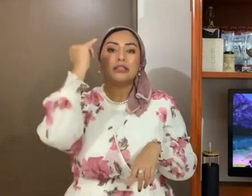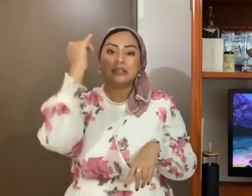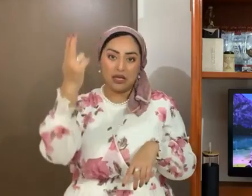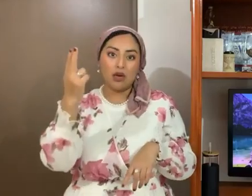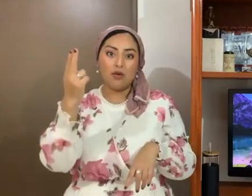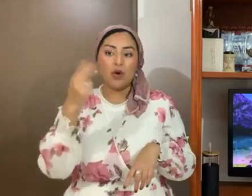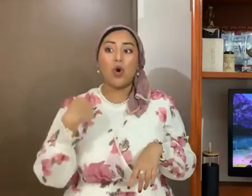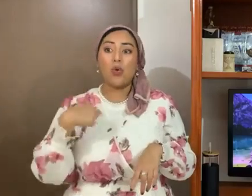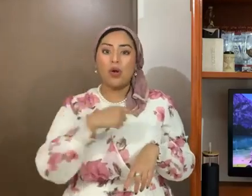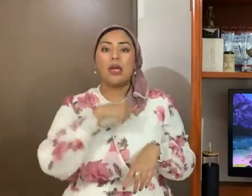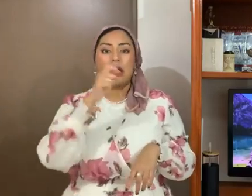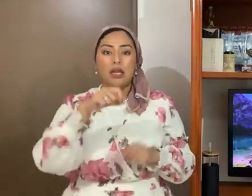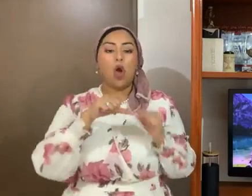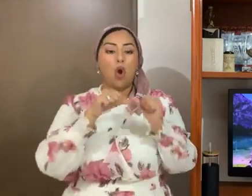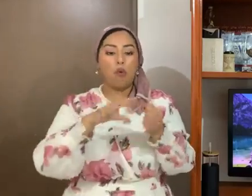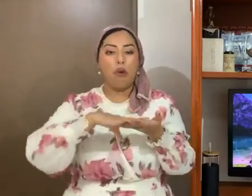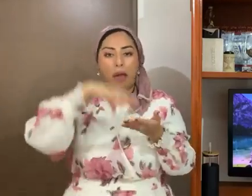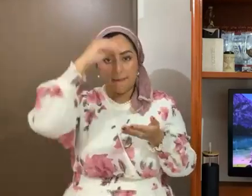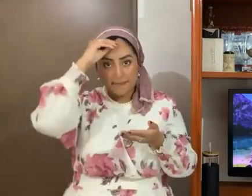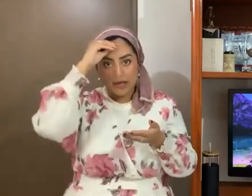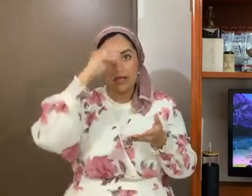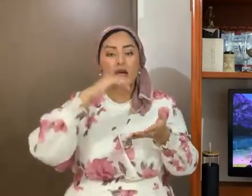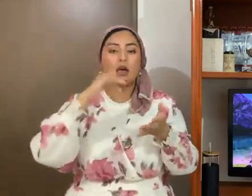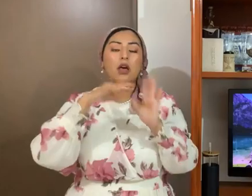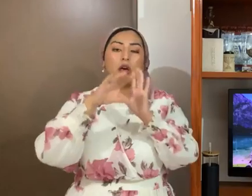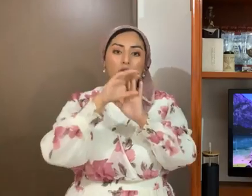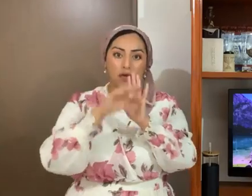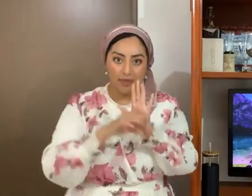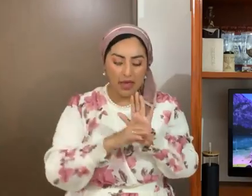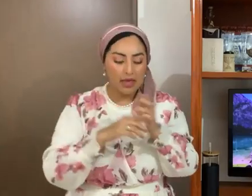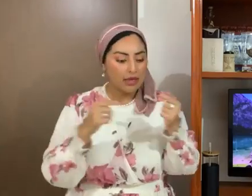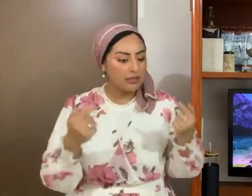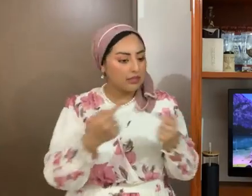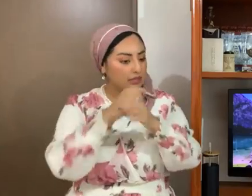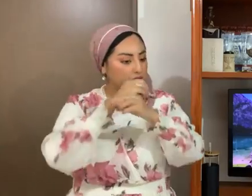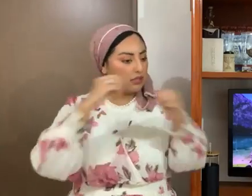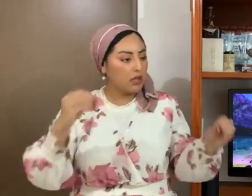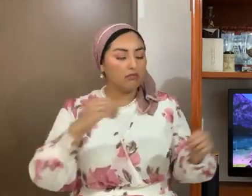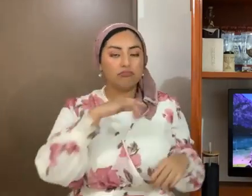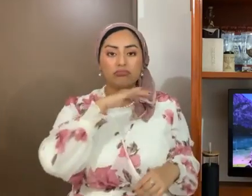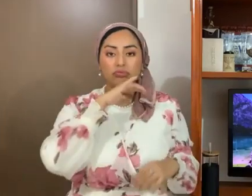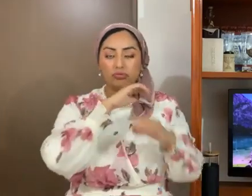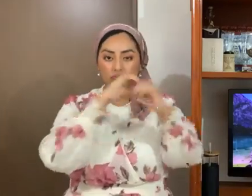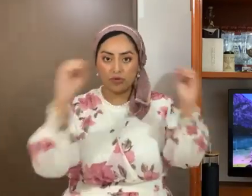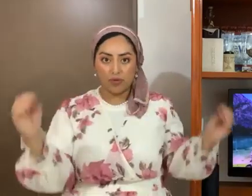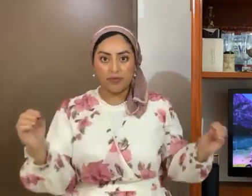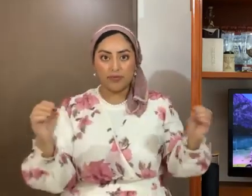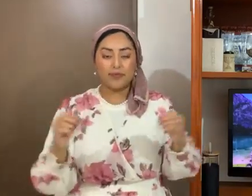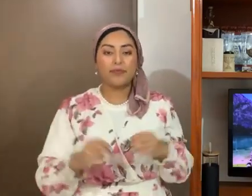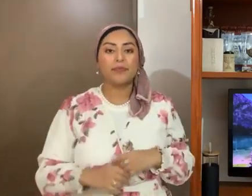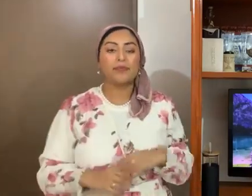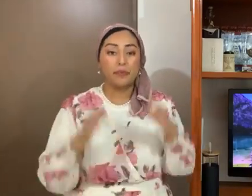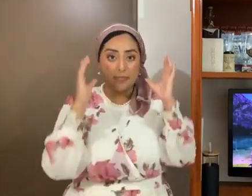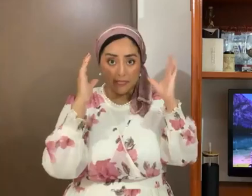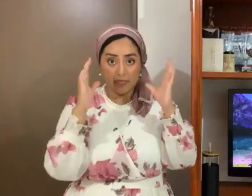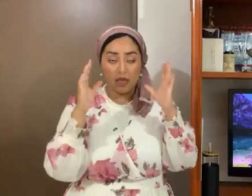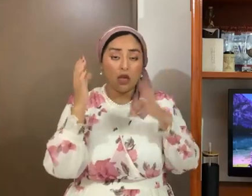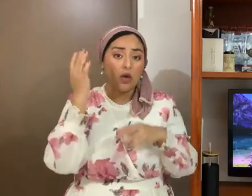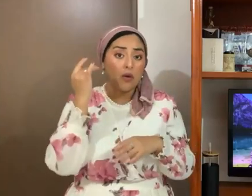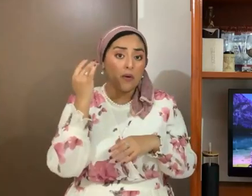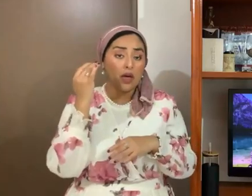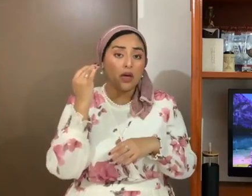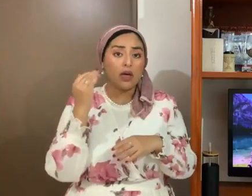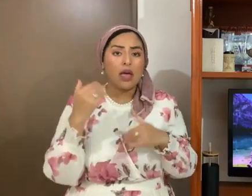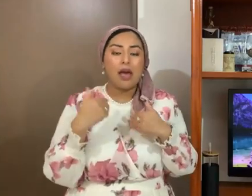y aprendiendo los mandamientos y vivir sin pecado y sin impureza en nuestra vida. Mucha atención. Por